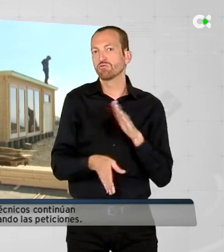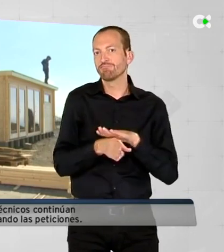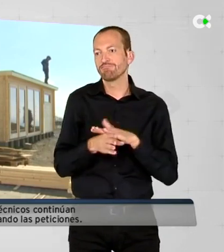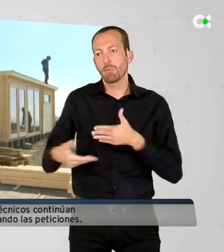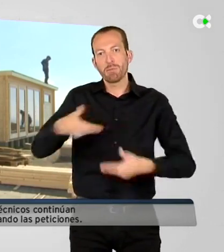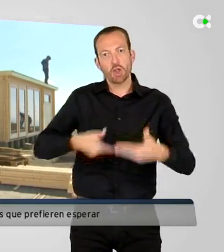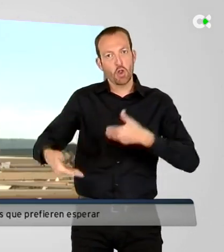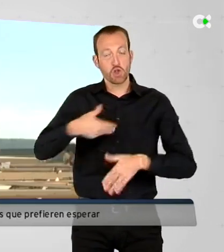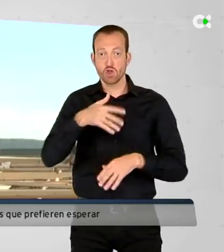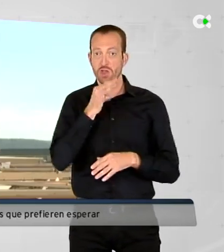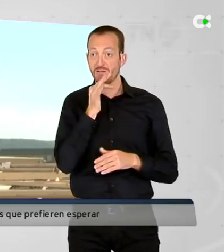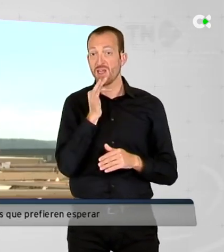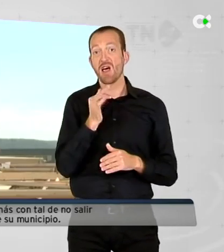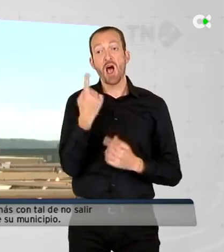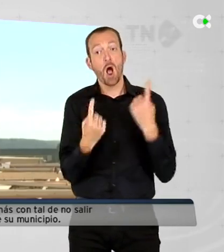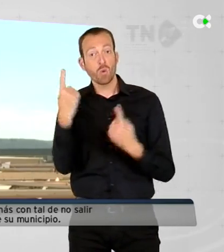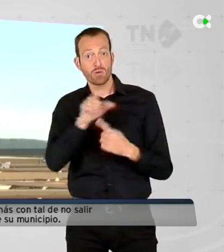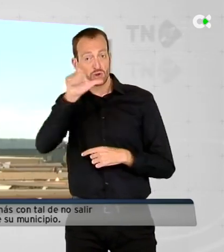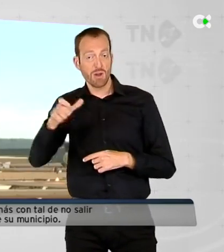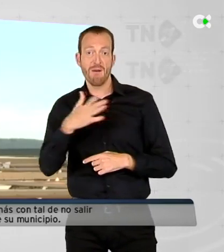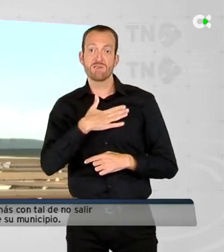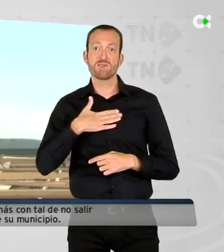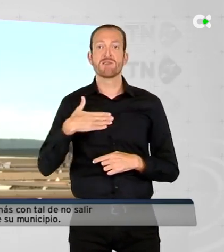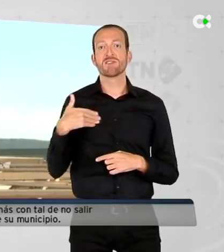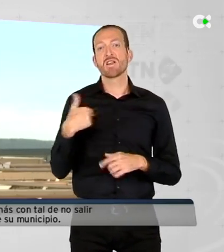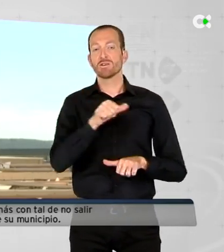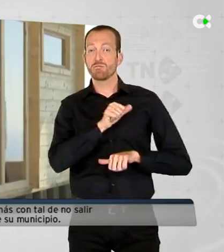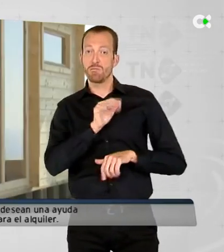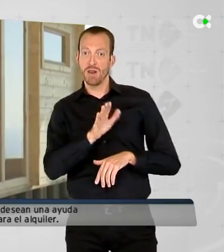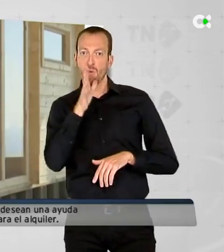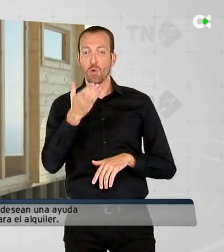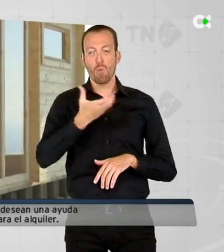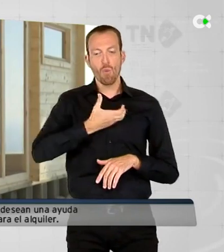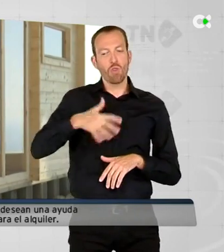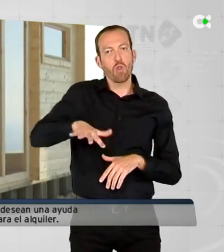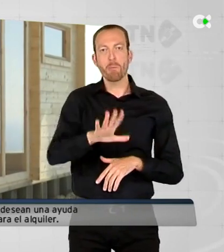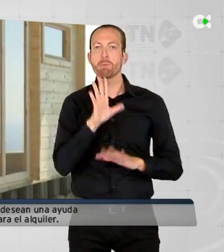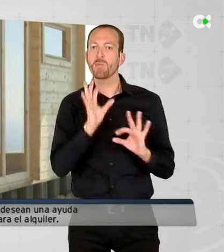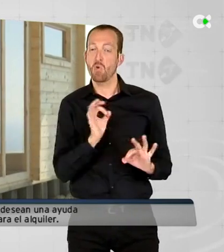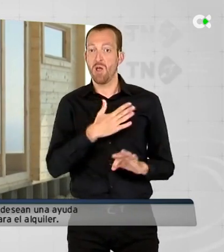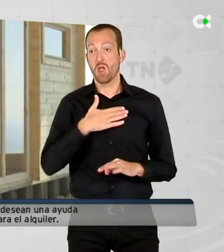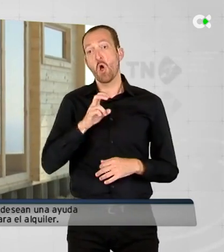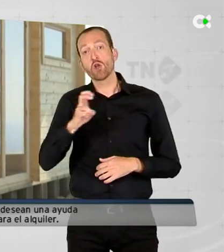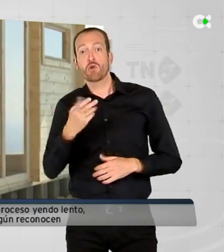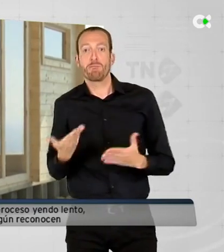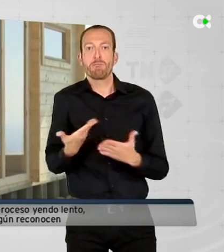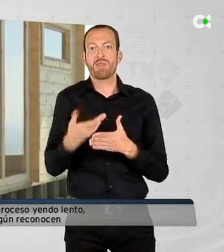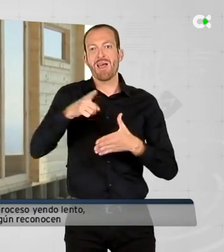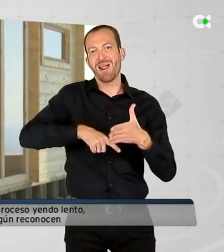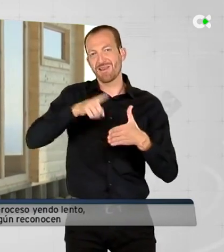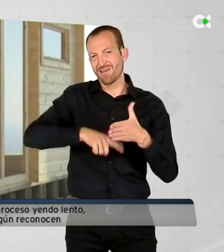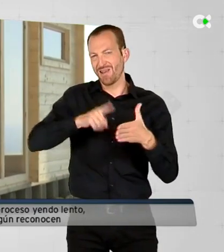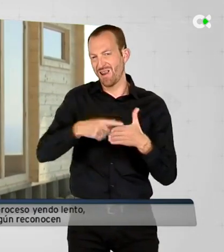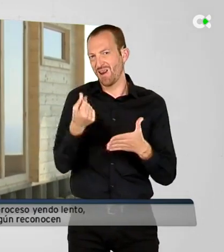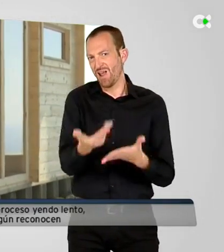peticiones. Hay vecinos que prefieren esperar un poco con tal de no salir de su municipio. Otros desean una ayuda para el alquiler. Con el proceso